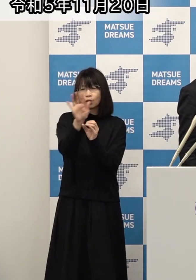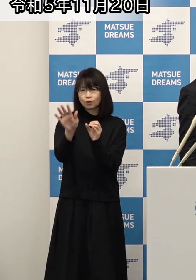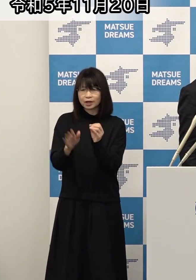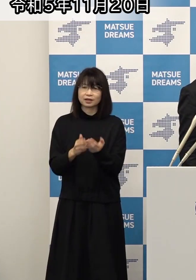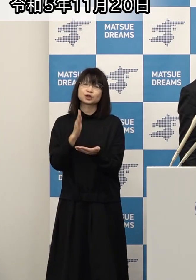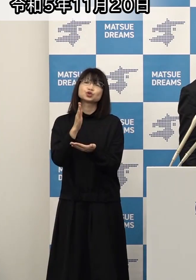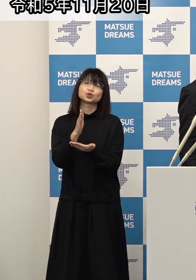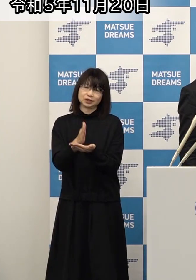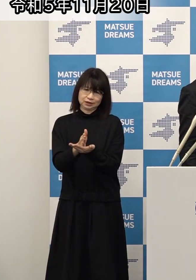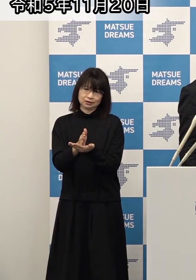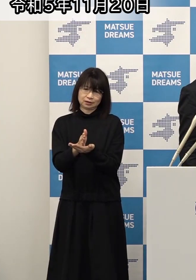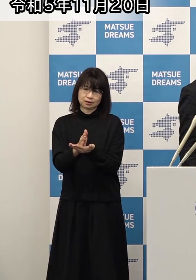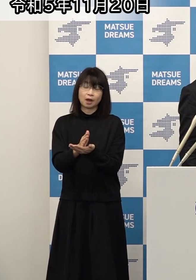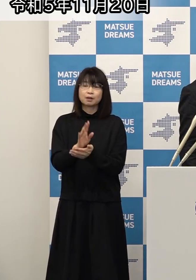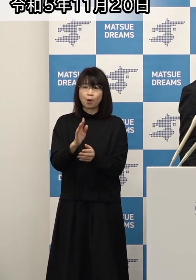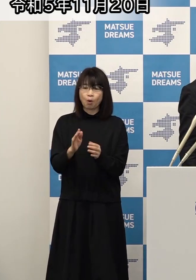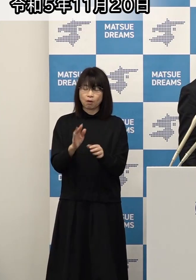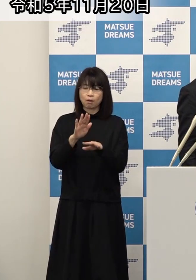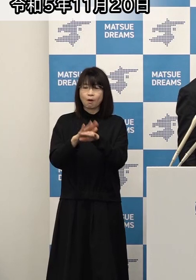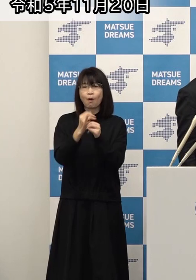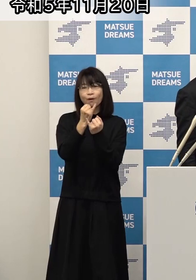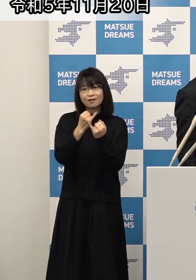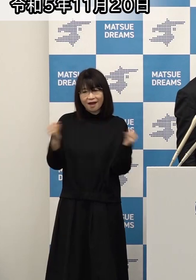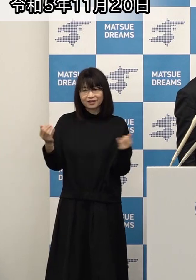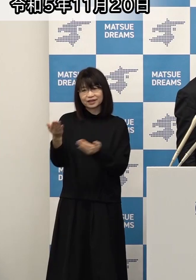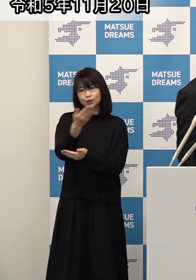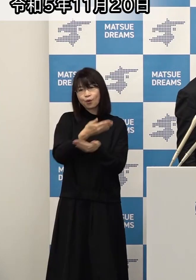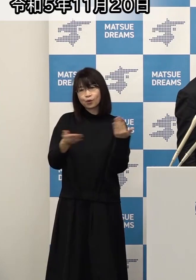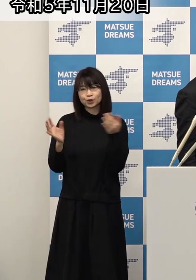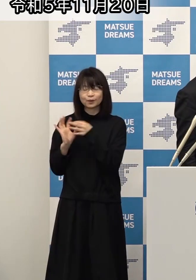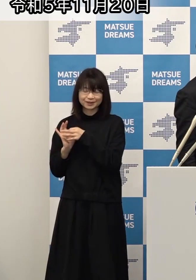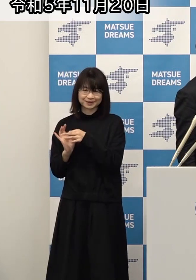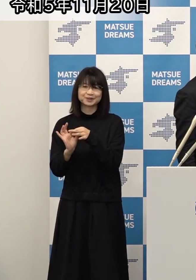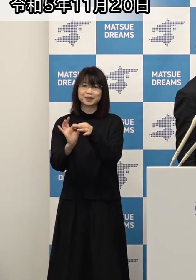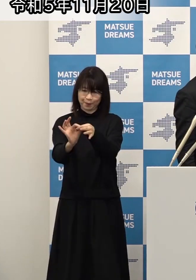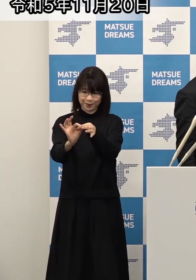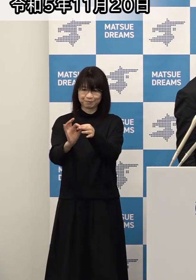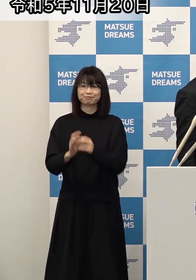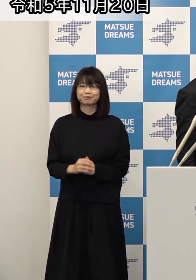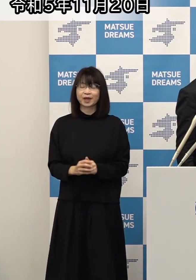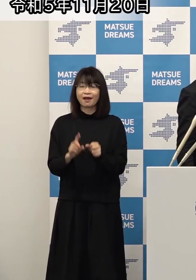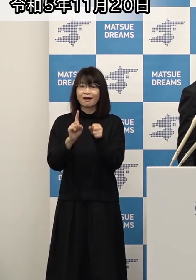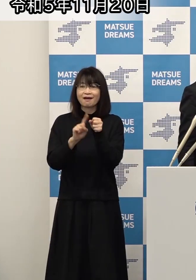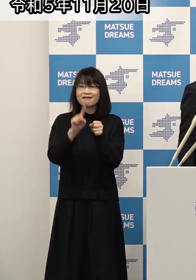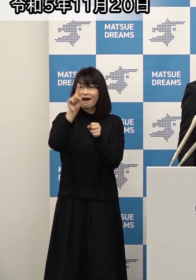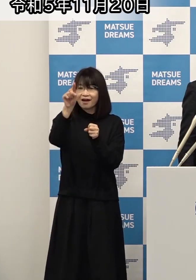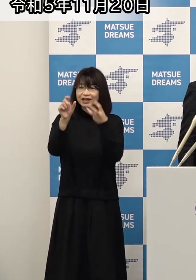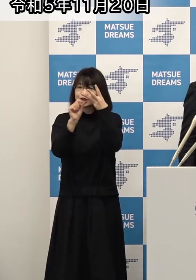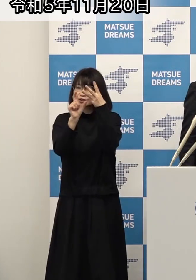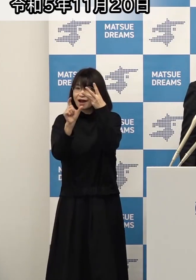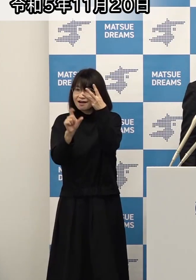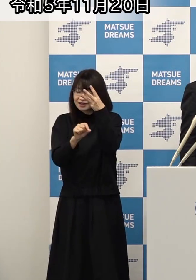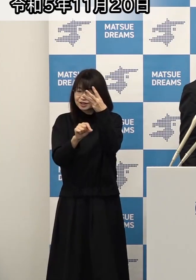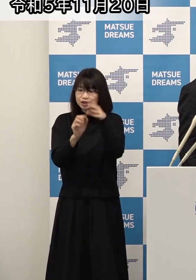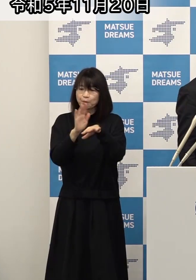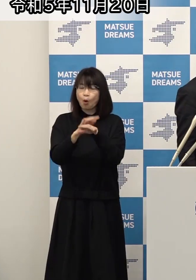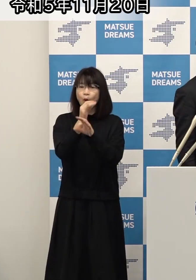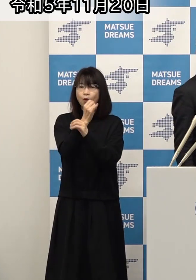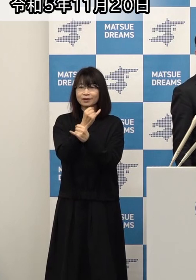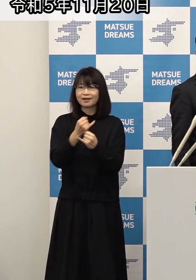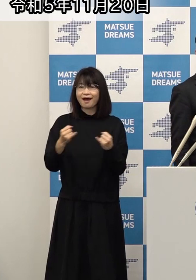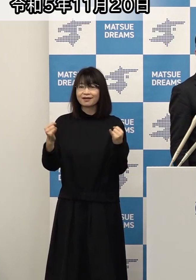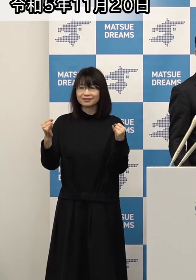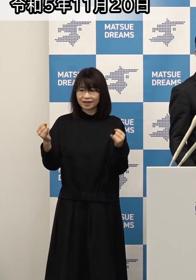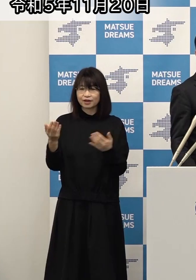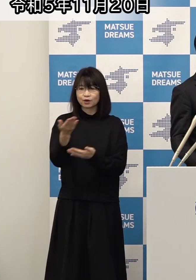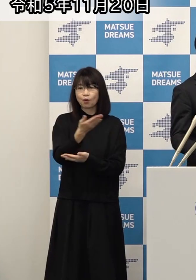ンラインでの交流は続けておりまして、この来年の3月にもですねオンラインで交流をする予定ですが、物理